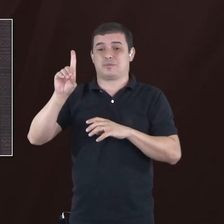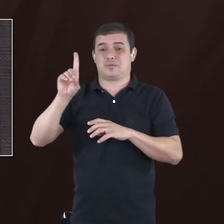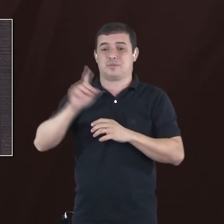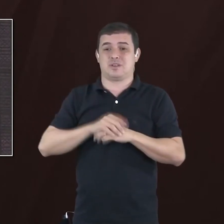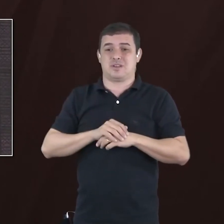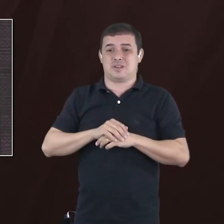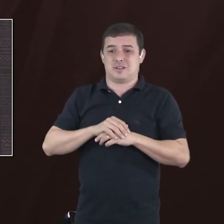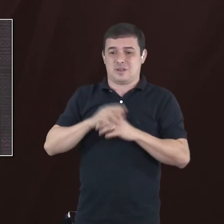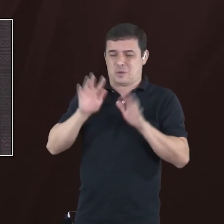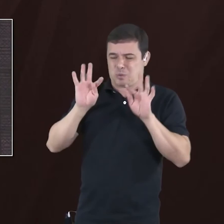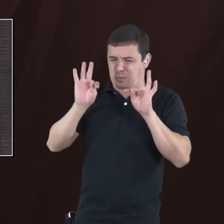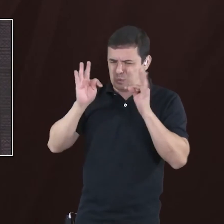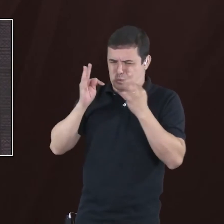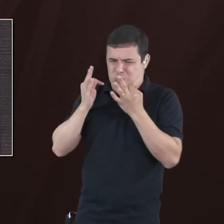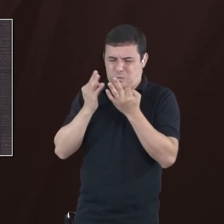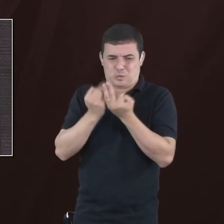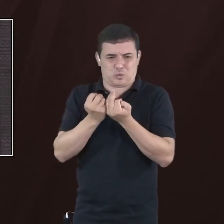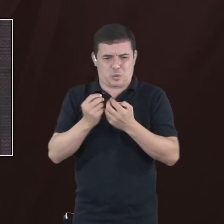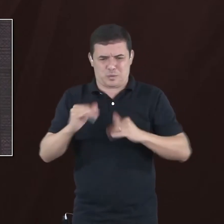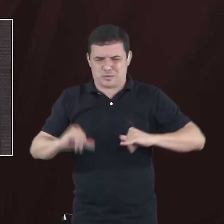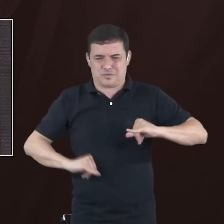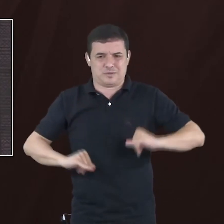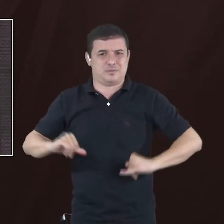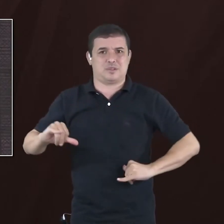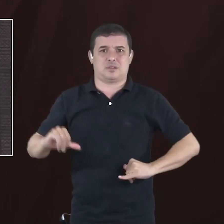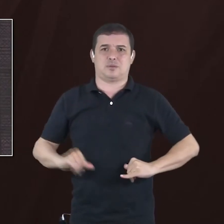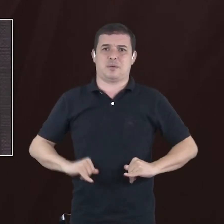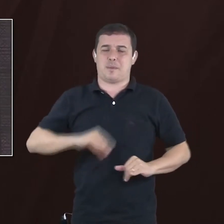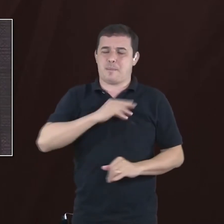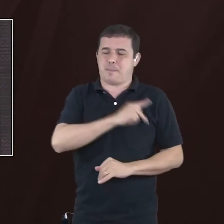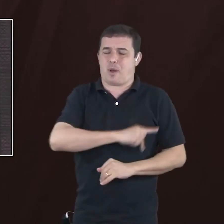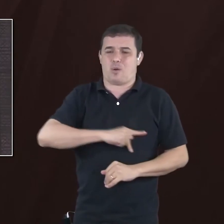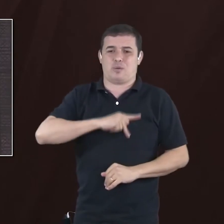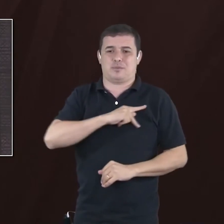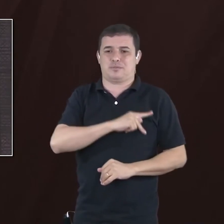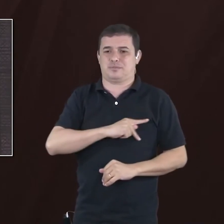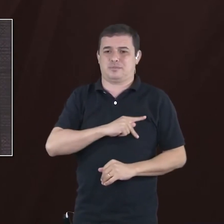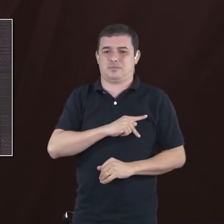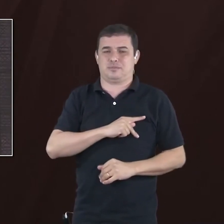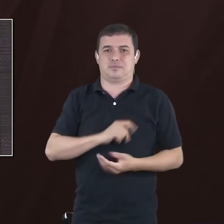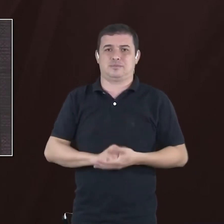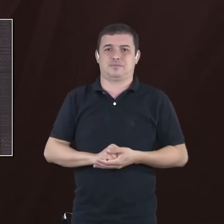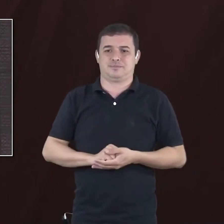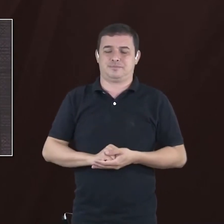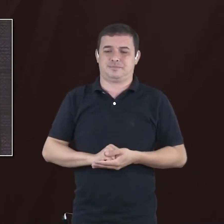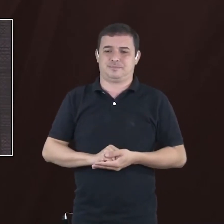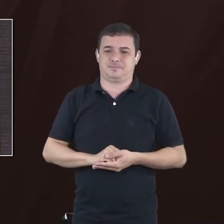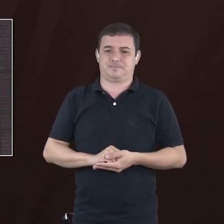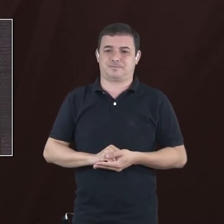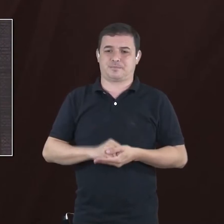tudo, pagou o preço máximo. Ó Senhor Jesus,